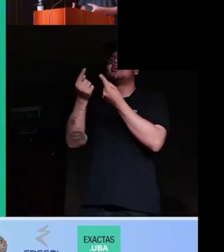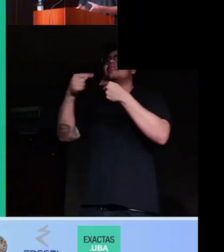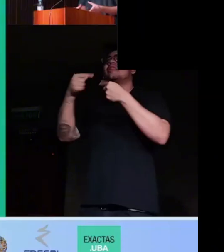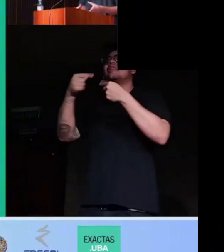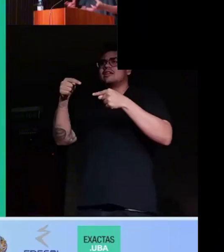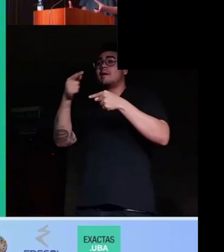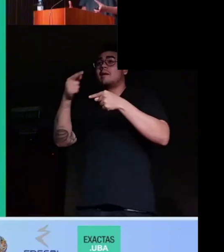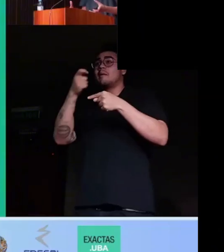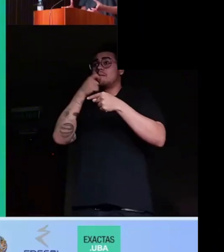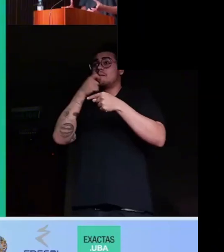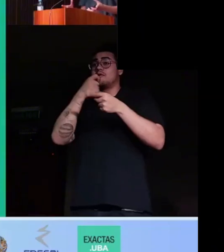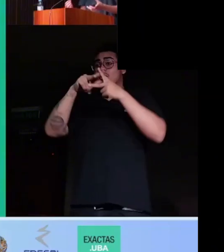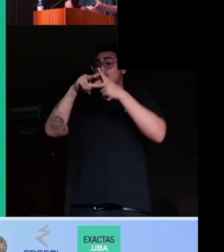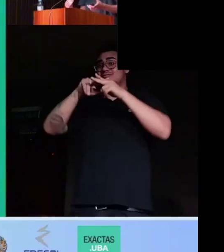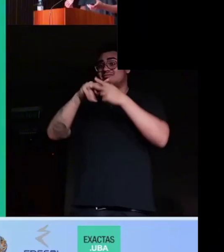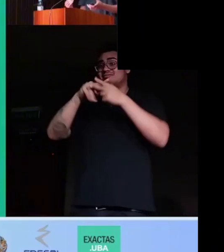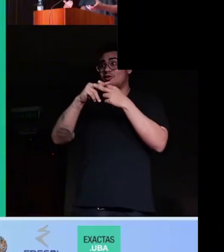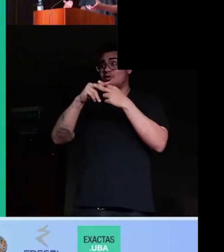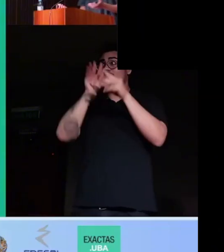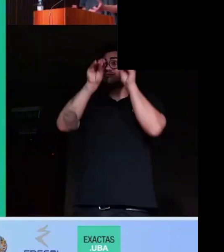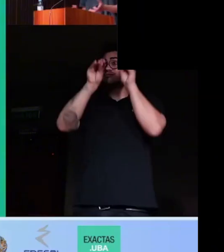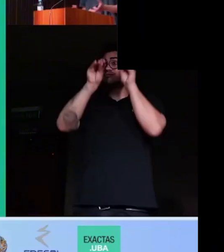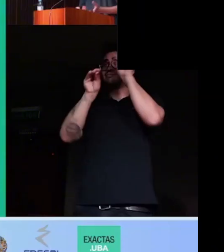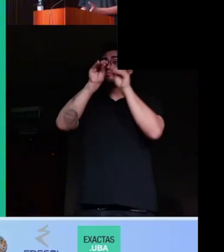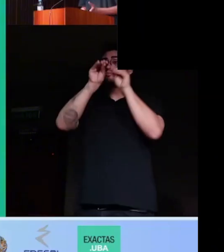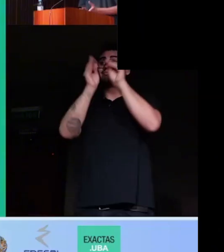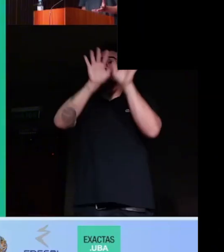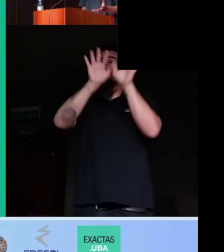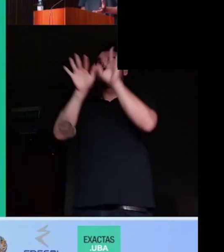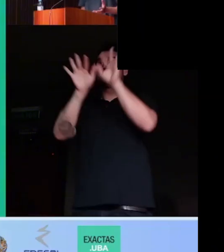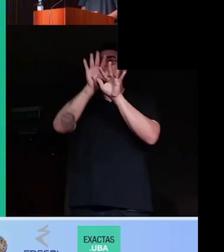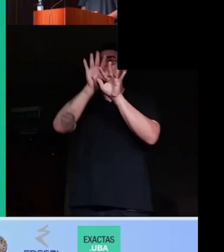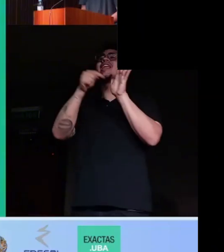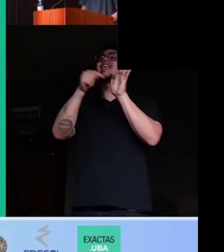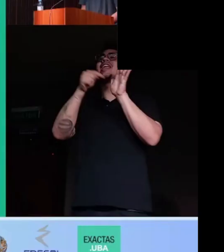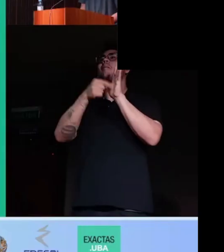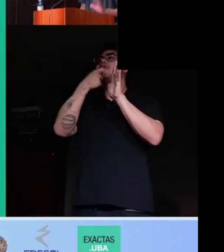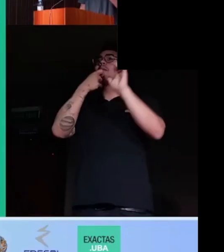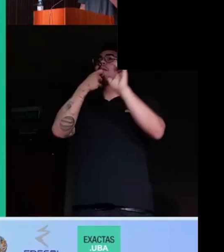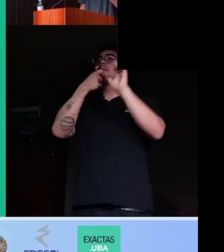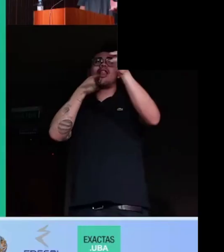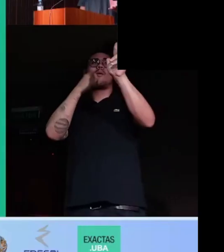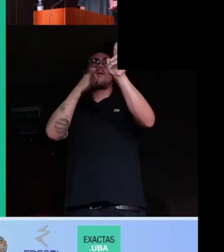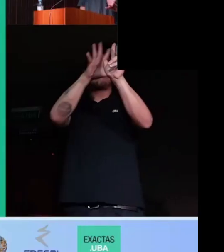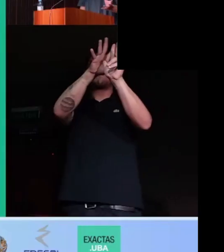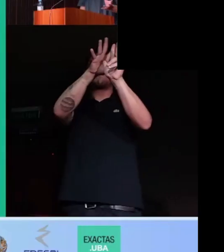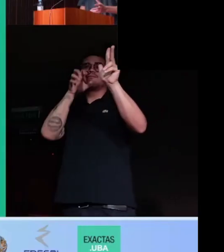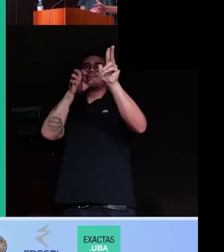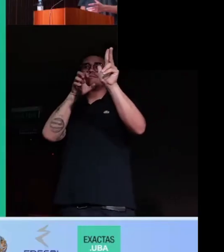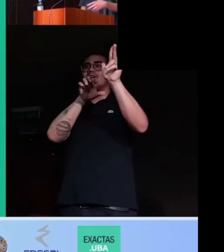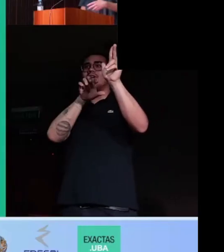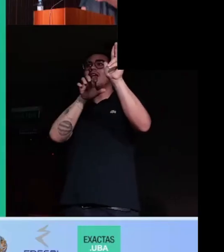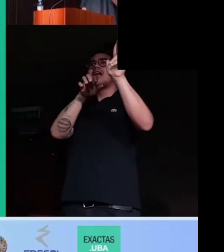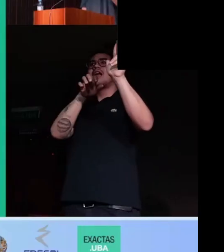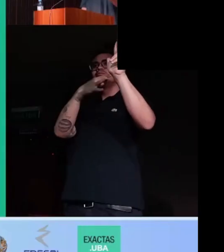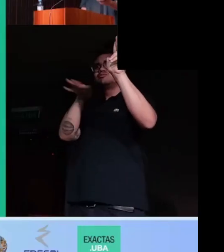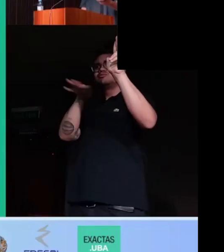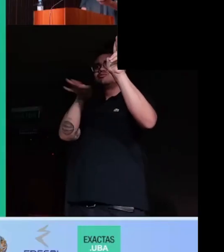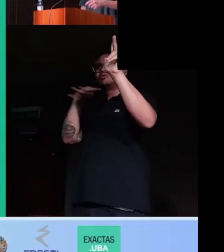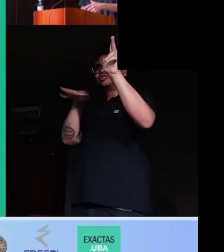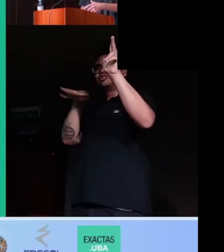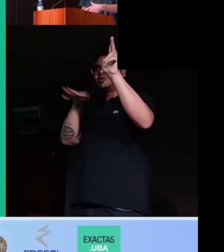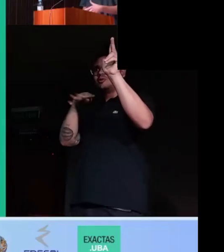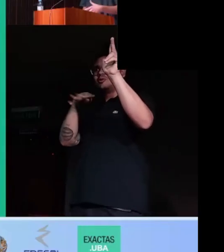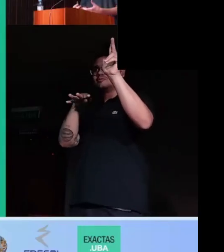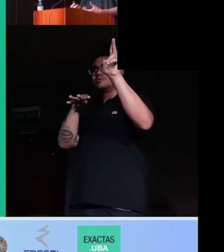el programa traduzca las señas. Este es un primer paso porque luego quiero